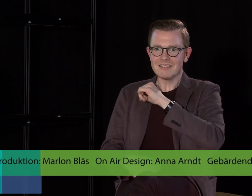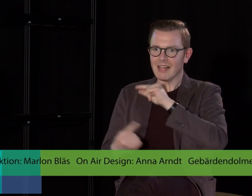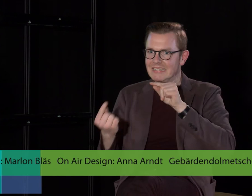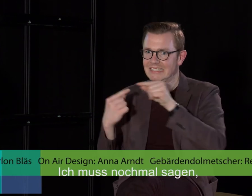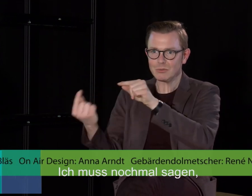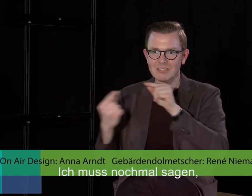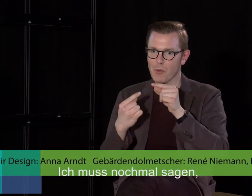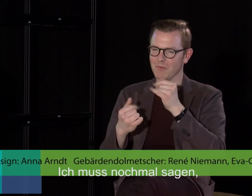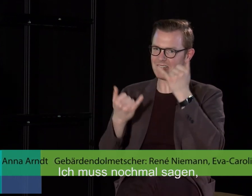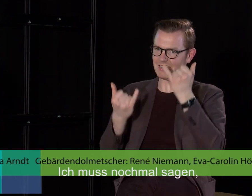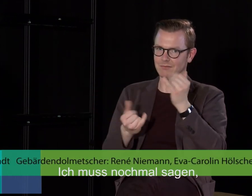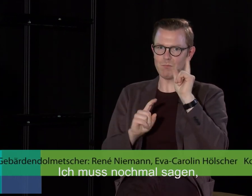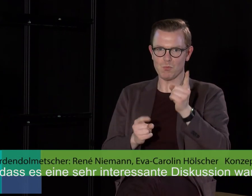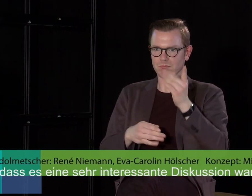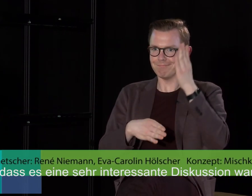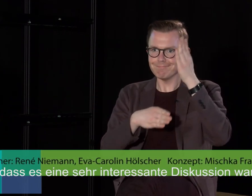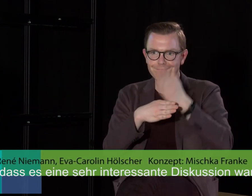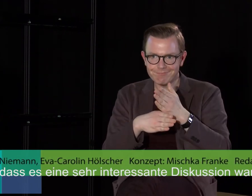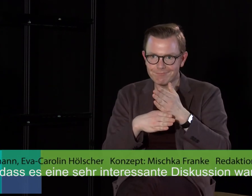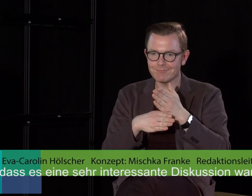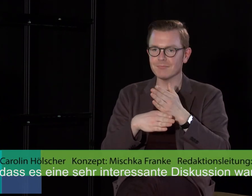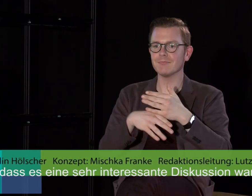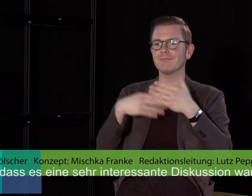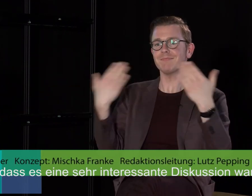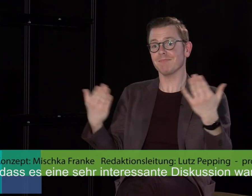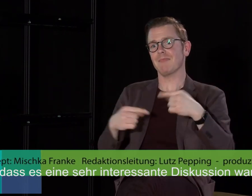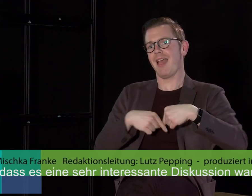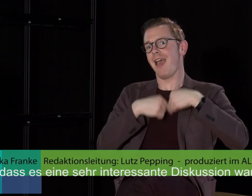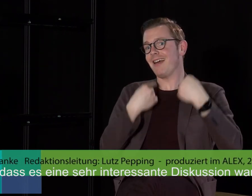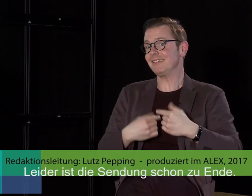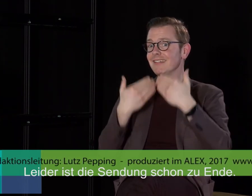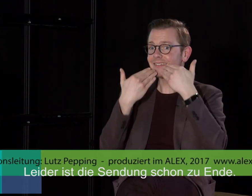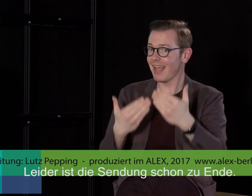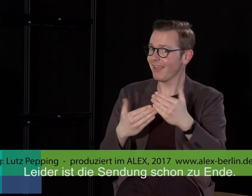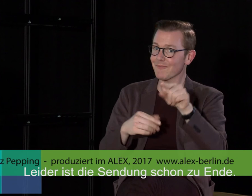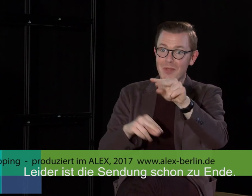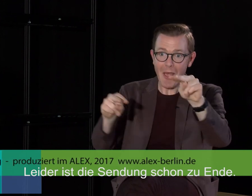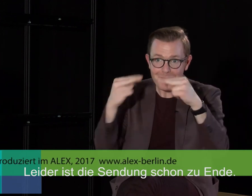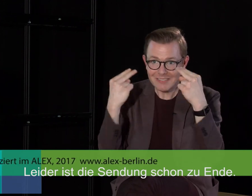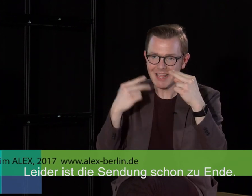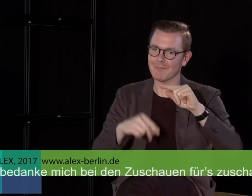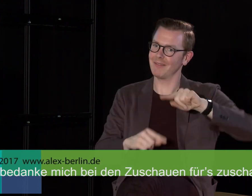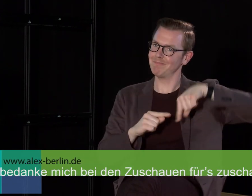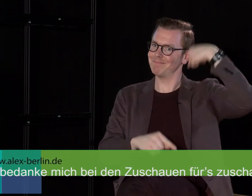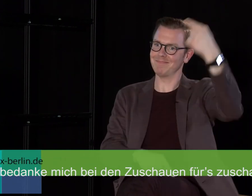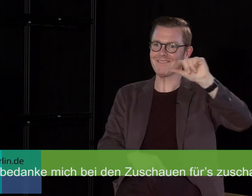Also ich muss nochmal sagen, das war eine sehr interessante Diskussion. Leider ist die Sendung schon am Ende. Ich bedanke